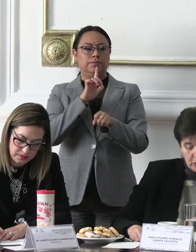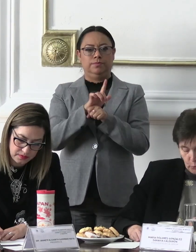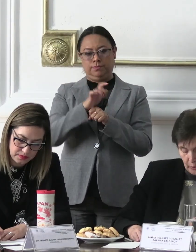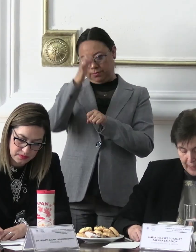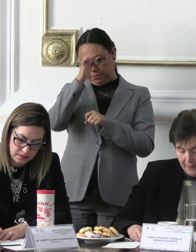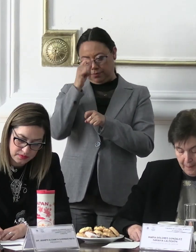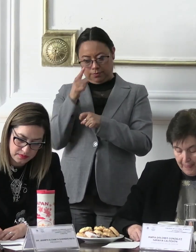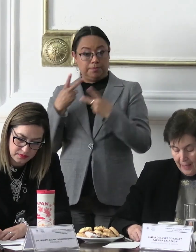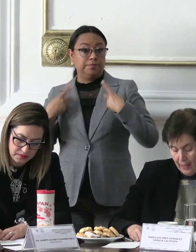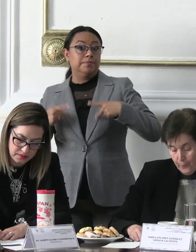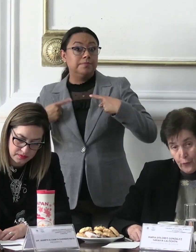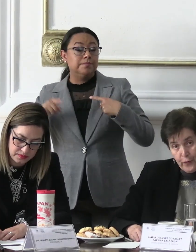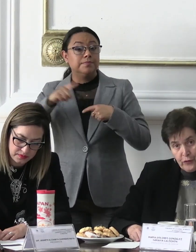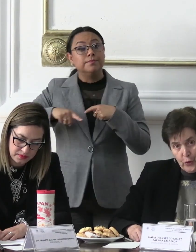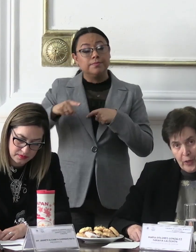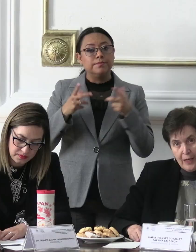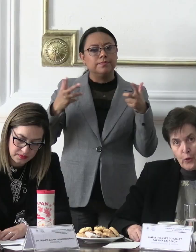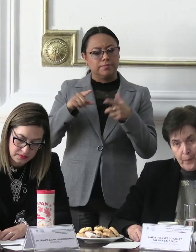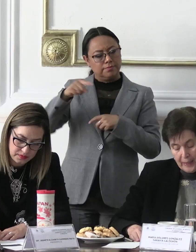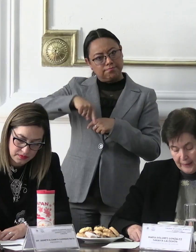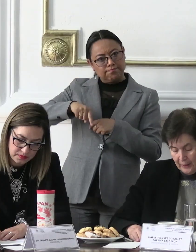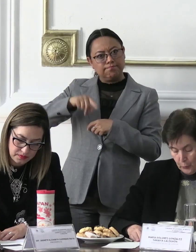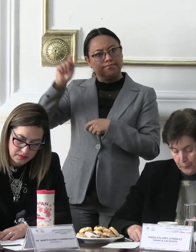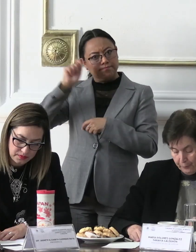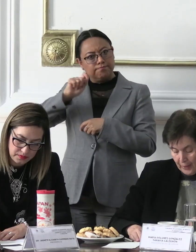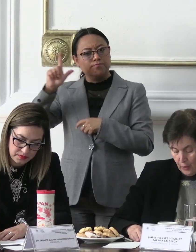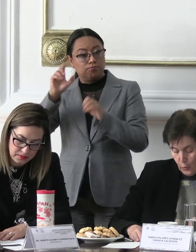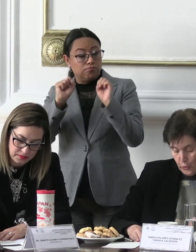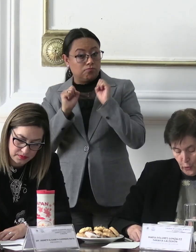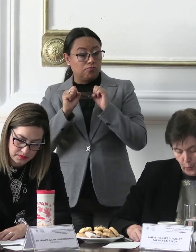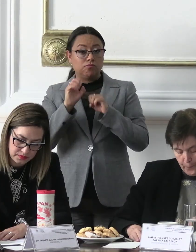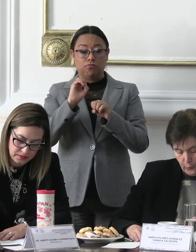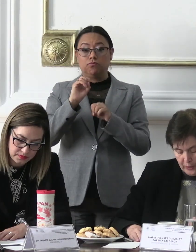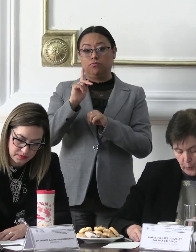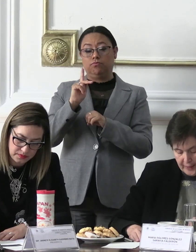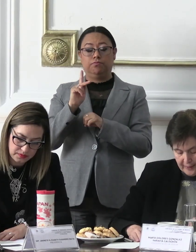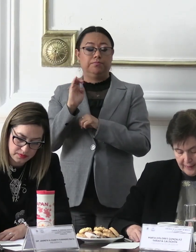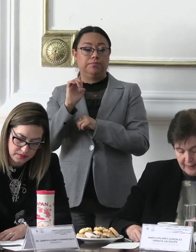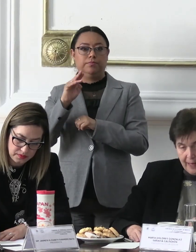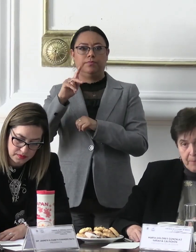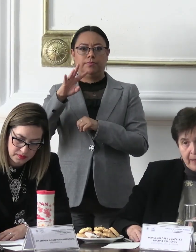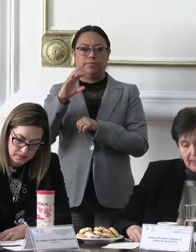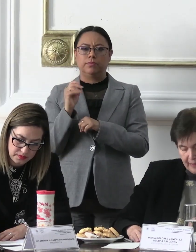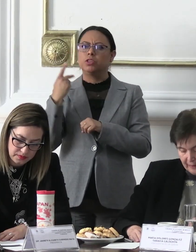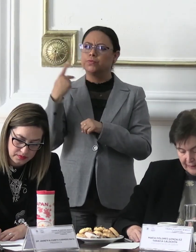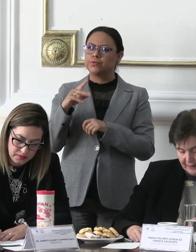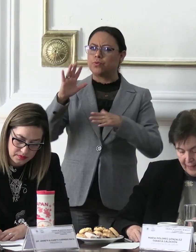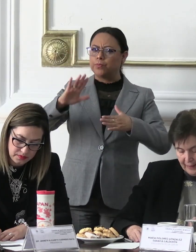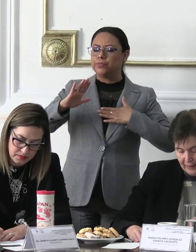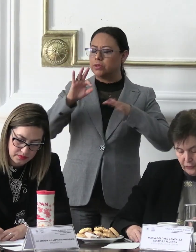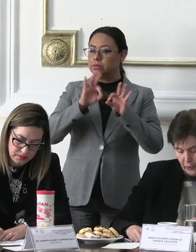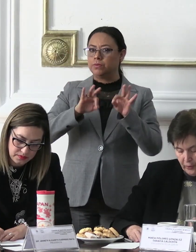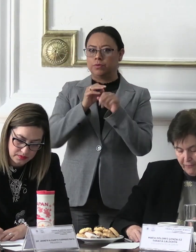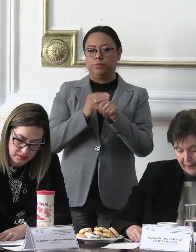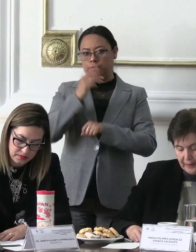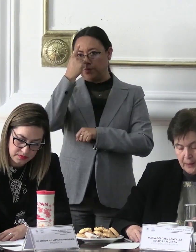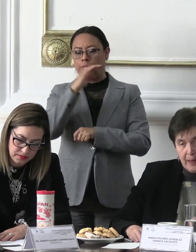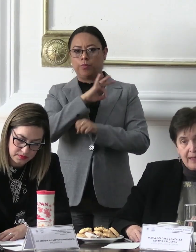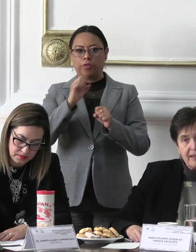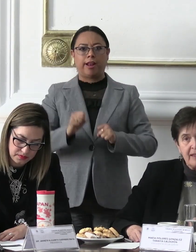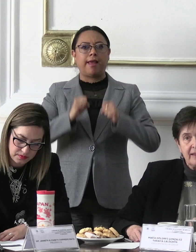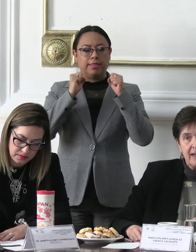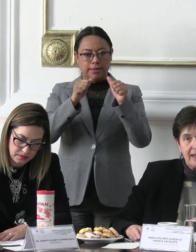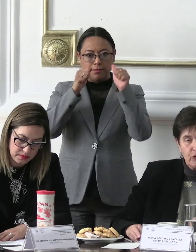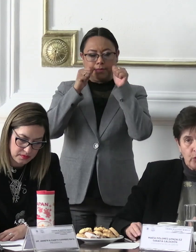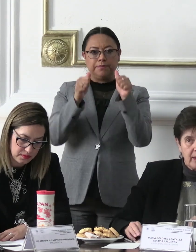de su personal, profesional y operativo, cuyo compromiso es esencial para garantizar la atención